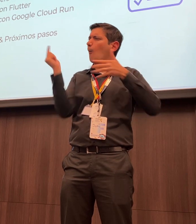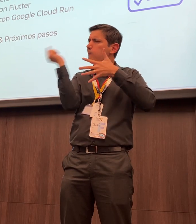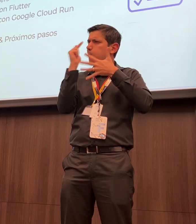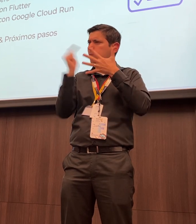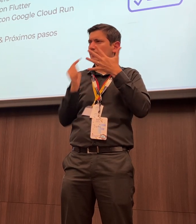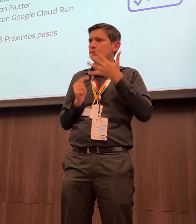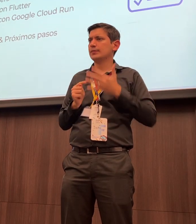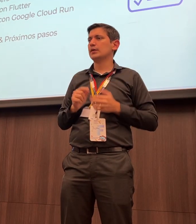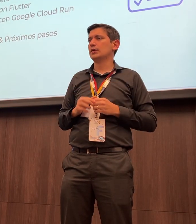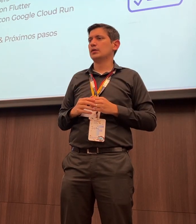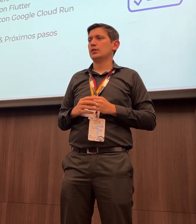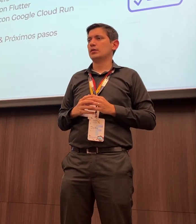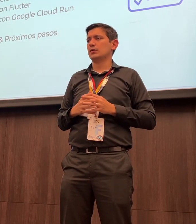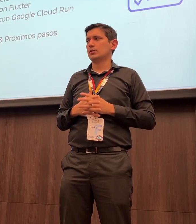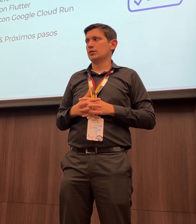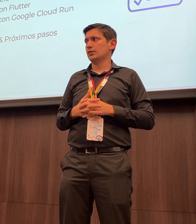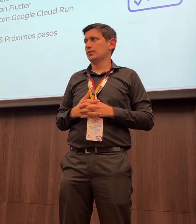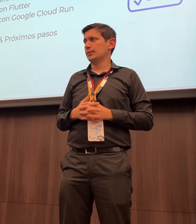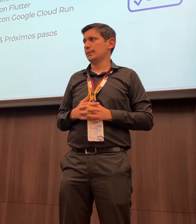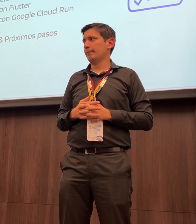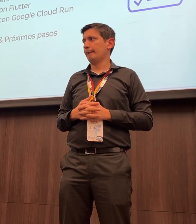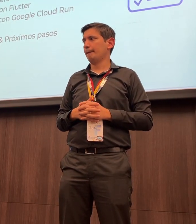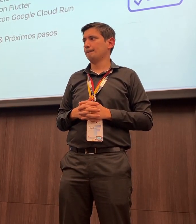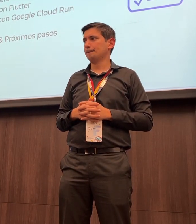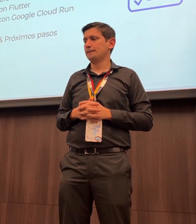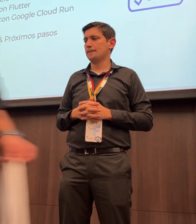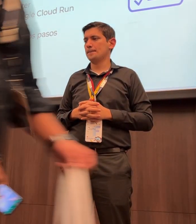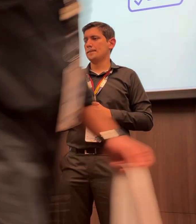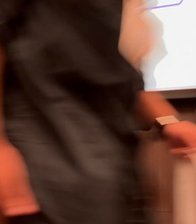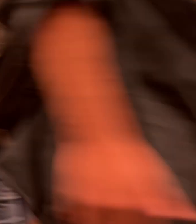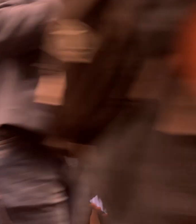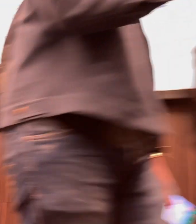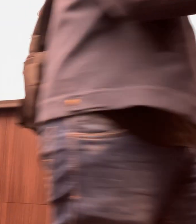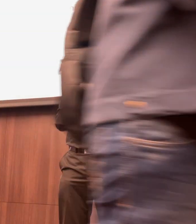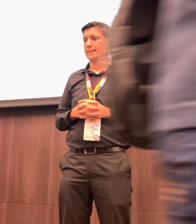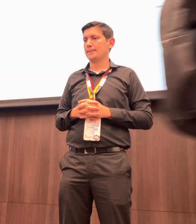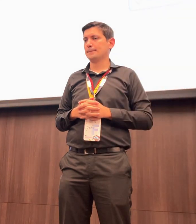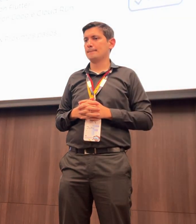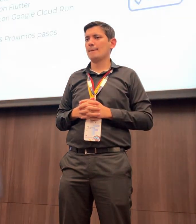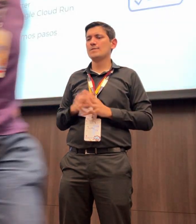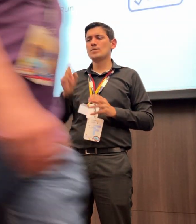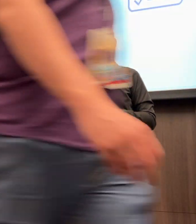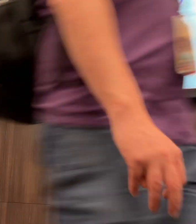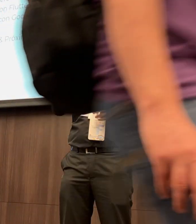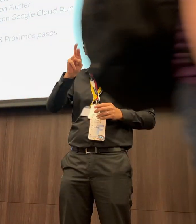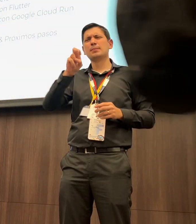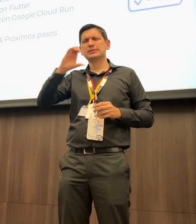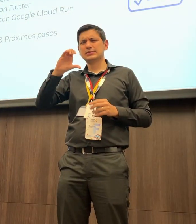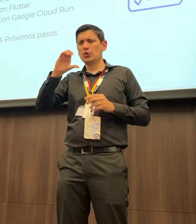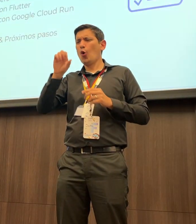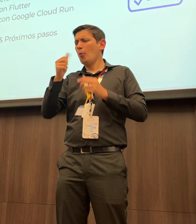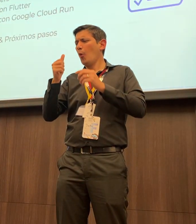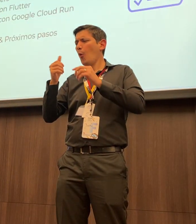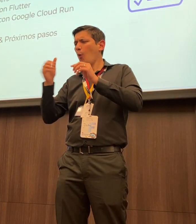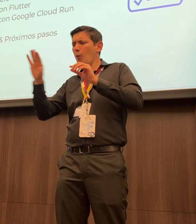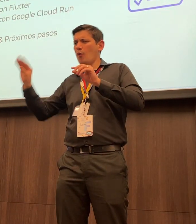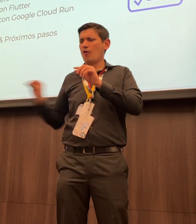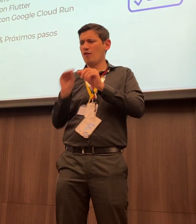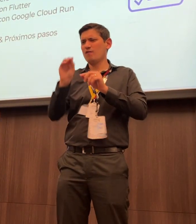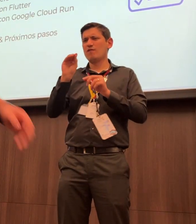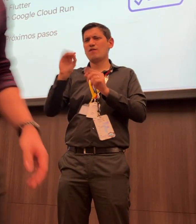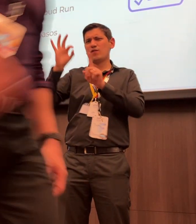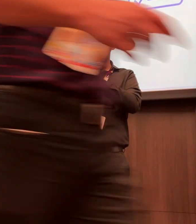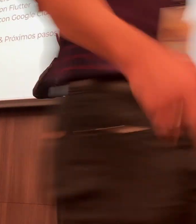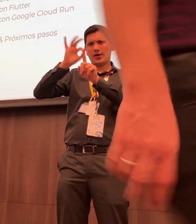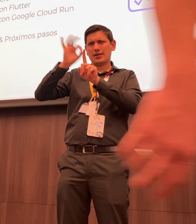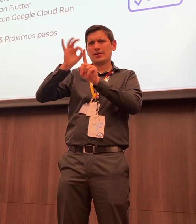qué es gRPC, qué son los protocol buffers, cómo lo integramos con Flutter. Luego vamos a